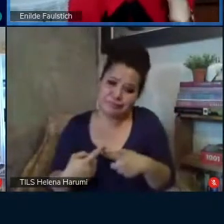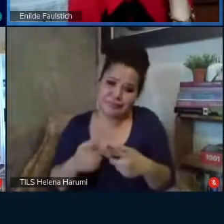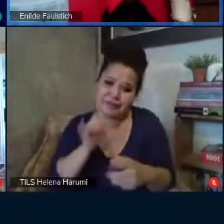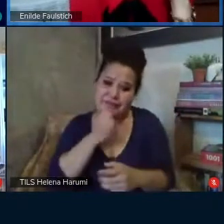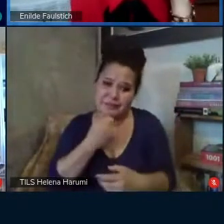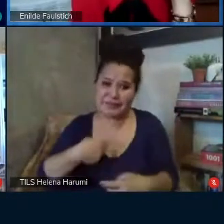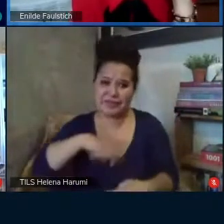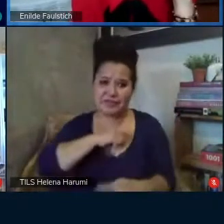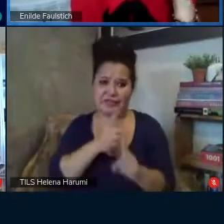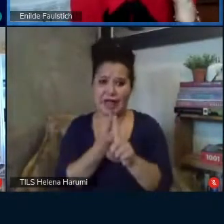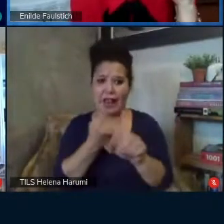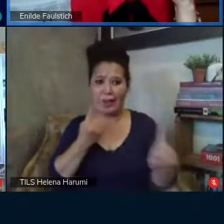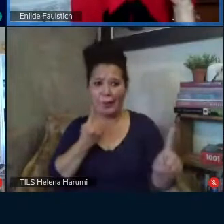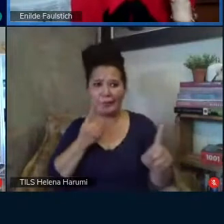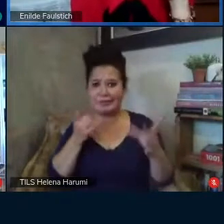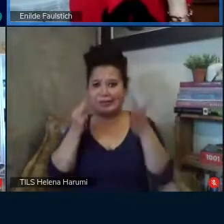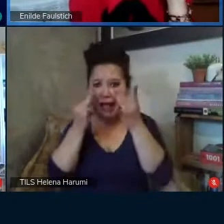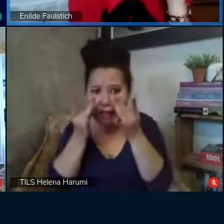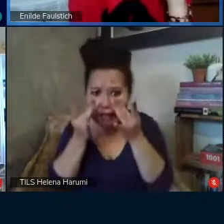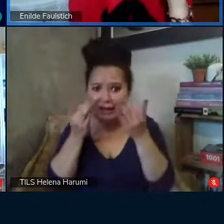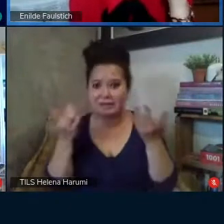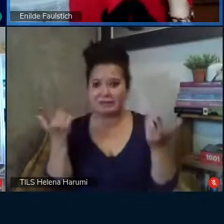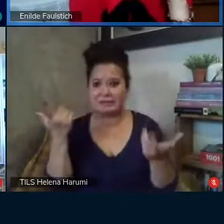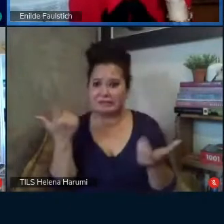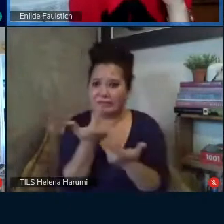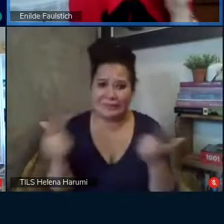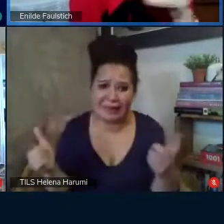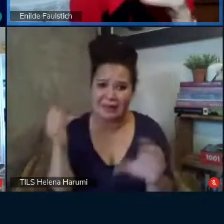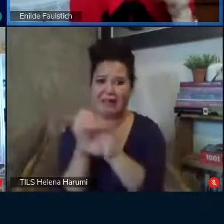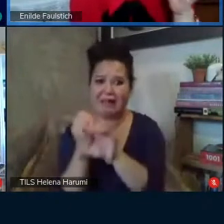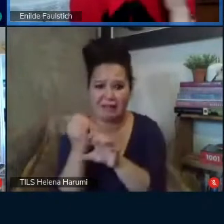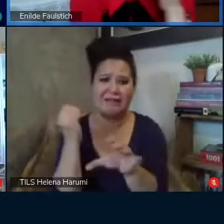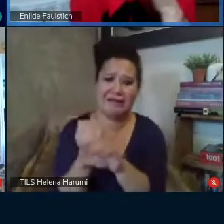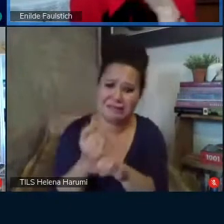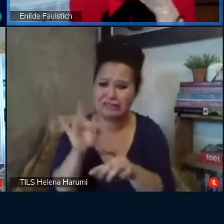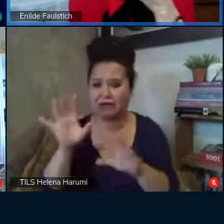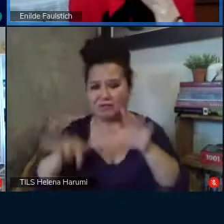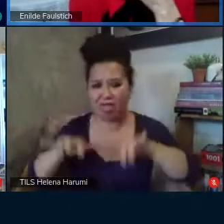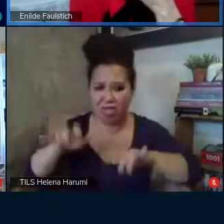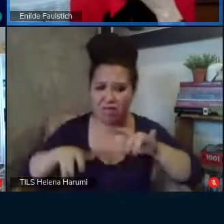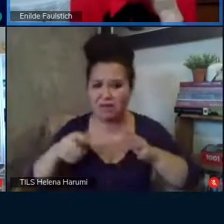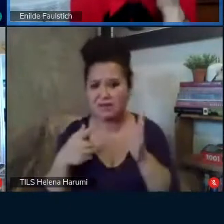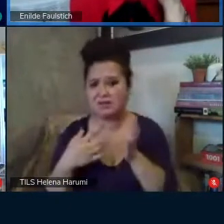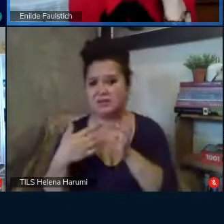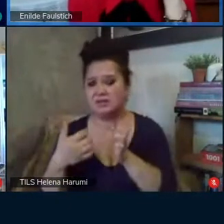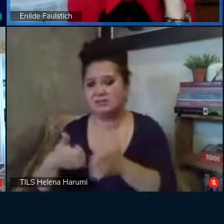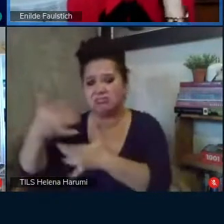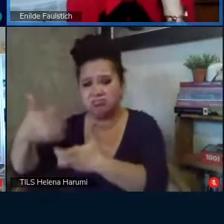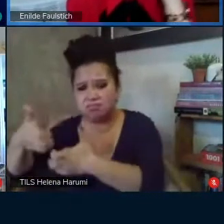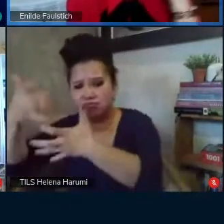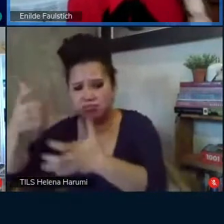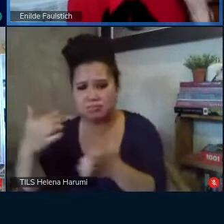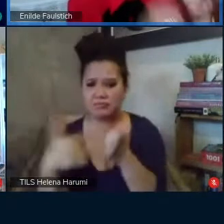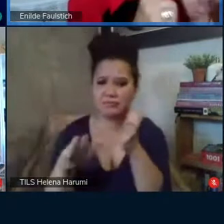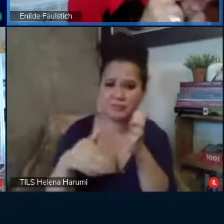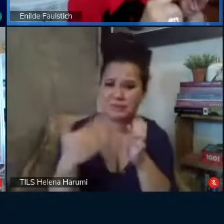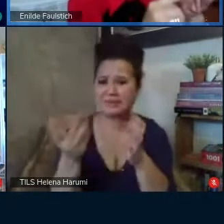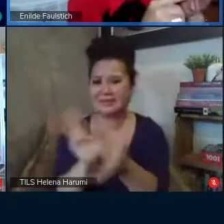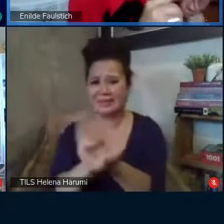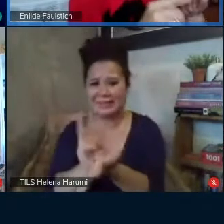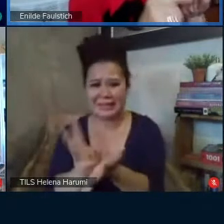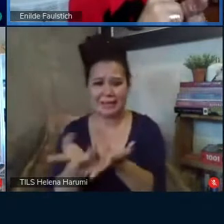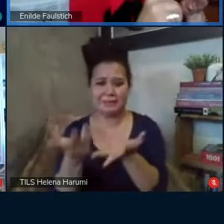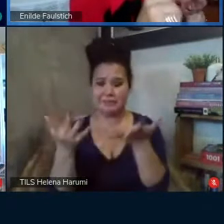então não há diálogo, a gente não dialoga, fica só escrevendo, tem hora que não dá, e aí as pessoas ficam muito no